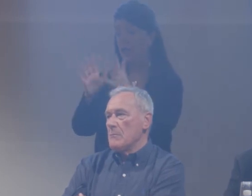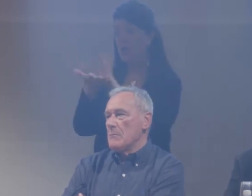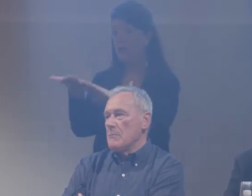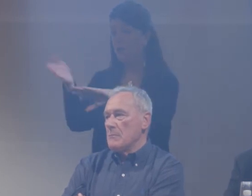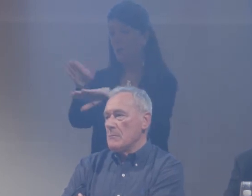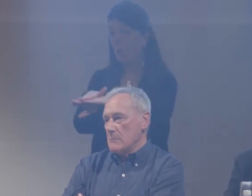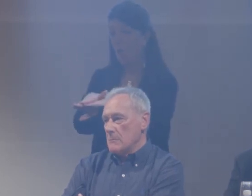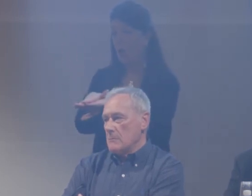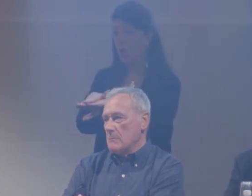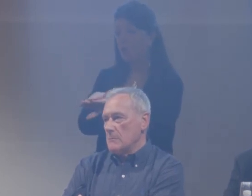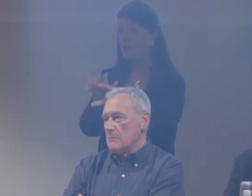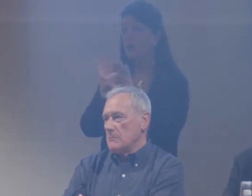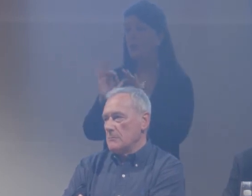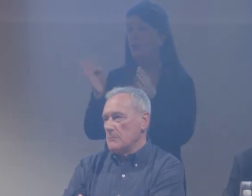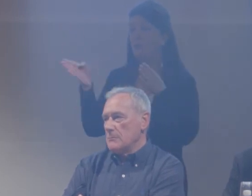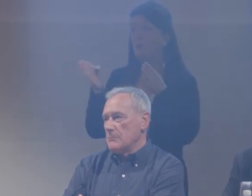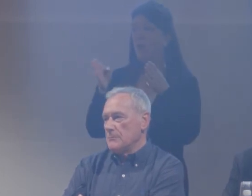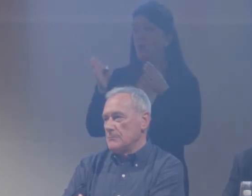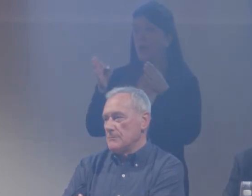pool antimafia a Palermo